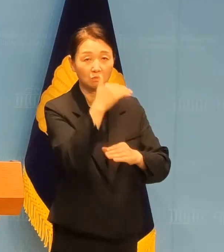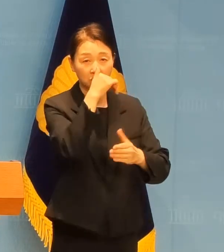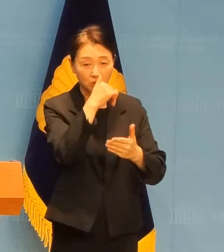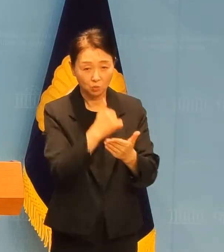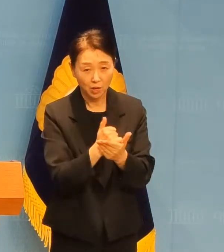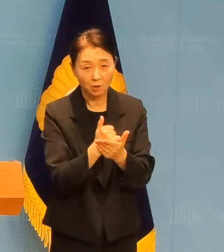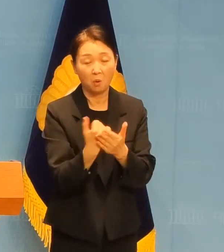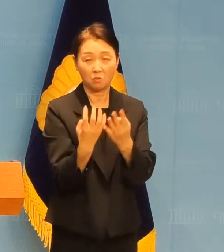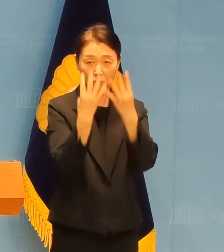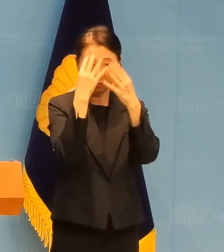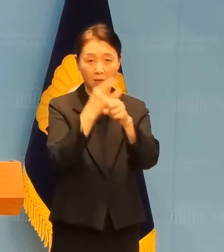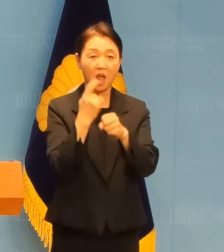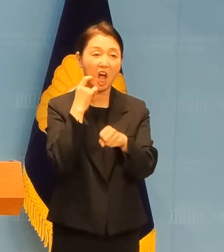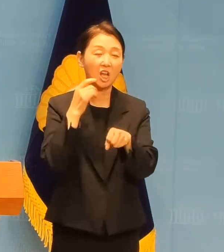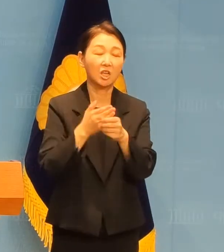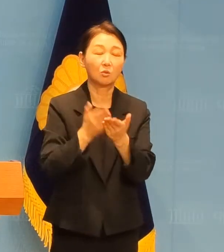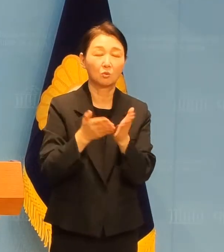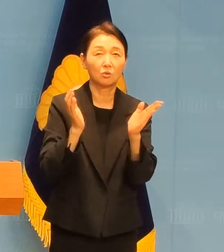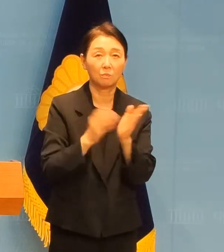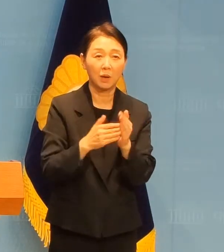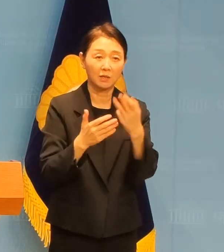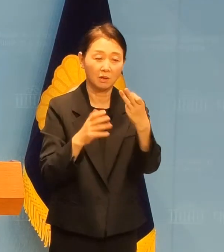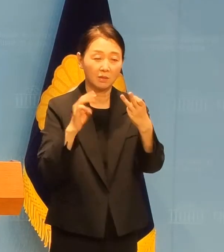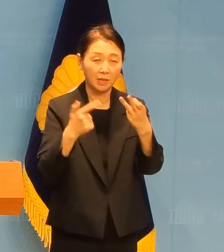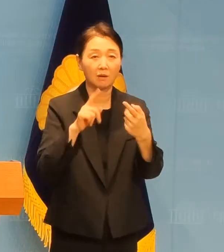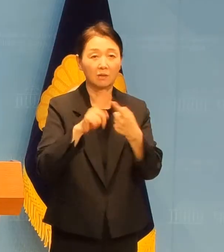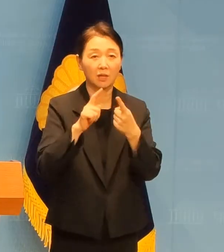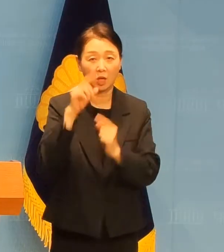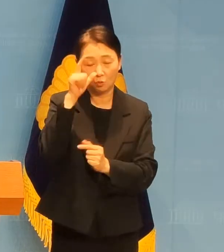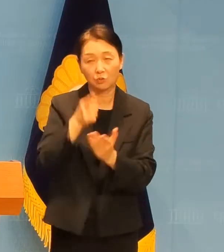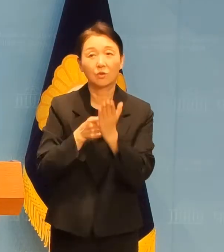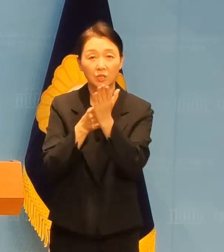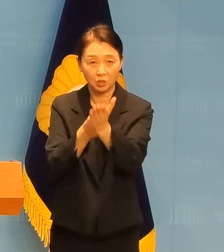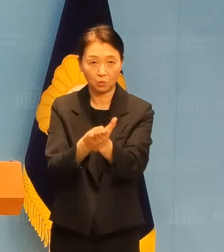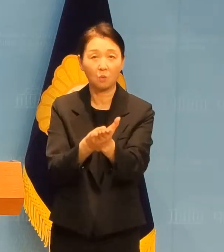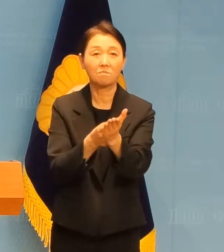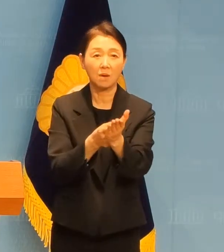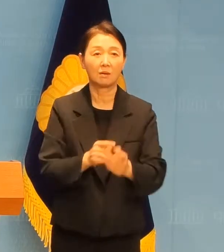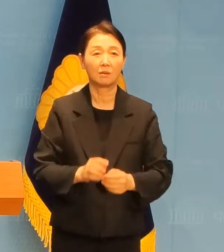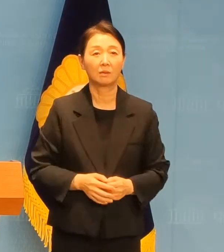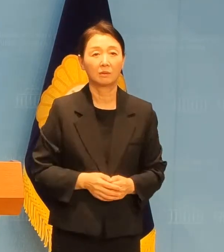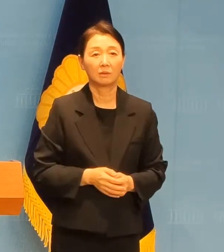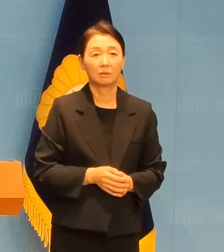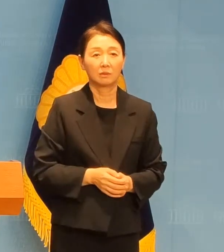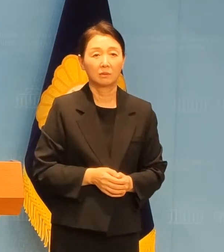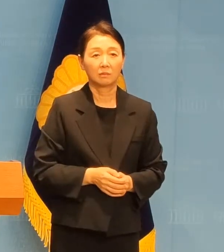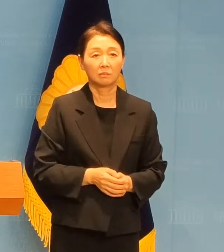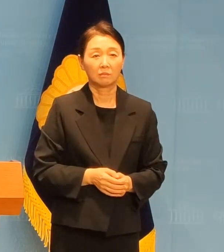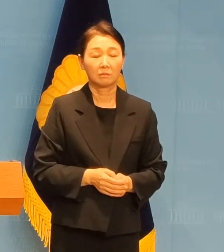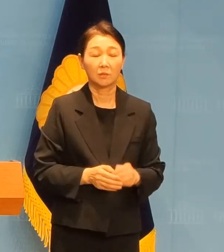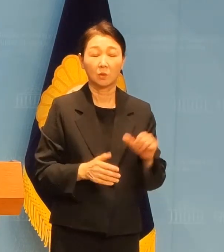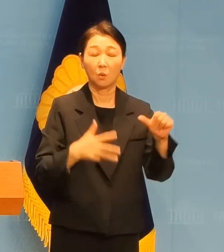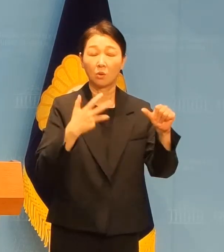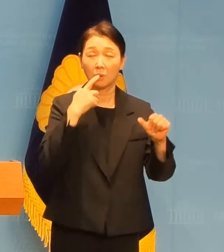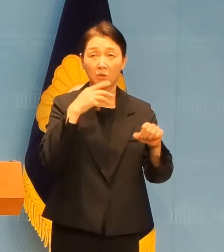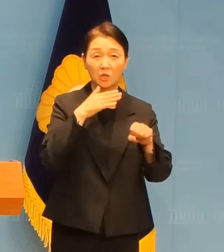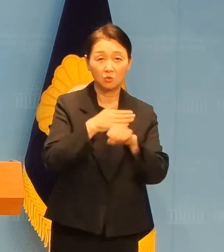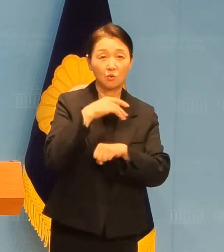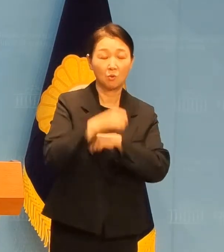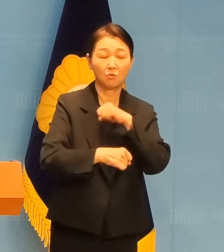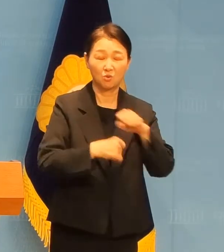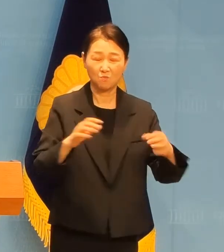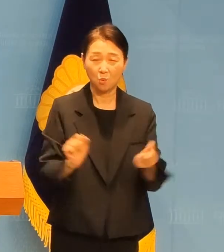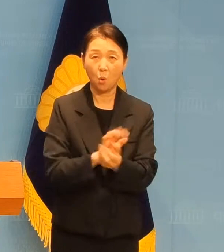구속된다는 허위 사실을 포함한 13건에 대해 구글 측에 신고 조치했습니다. 또한 5.18 민주화 운동을